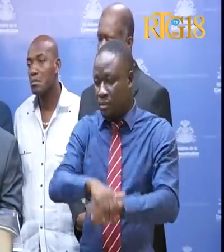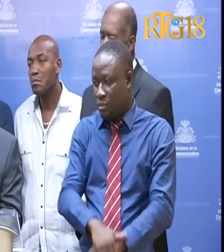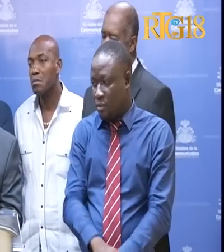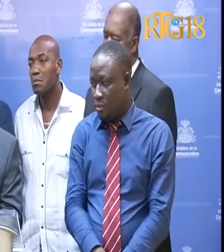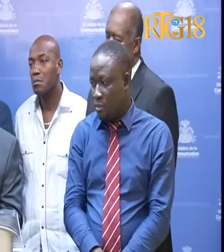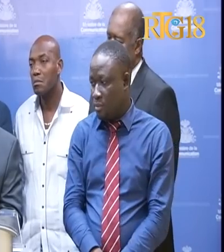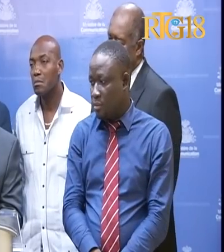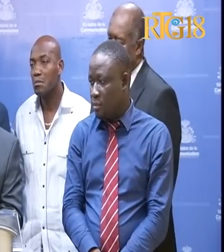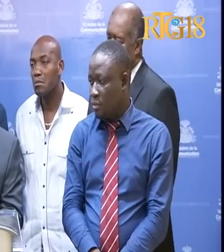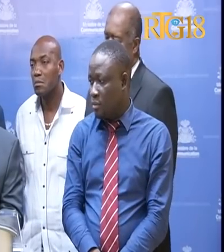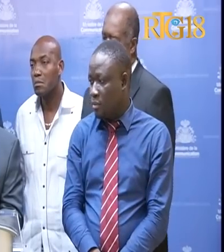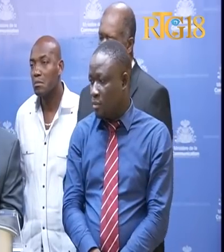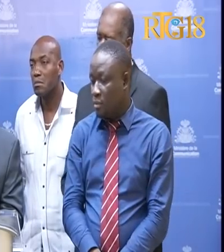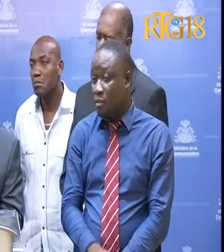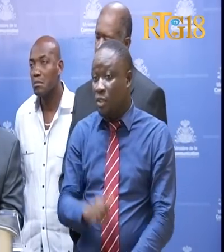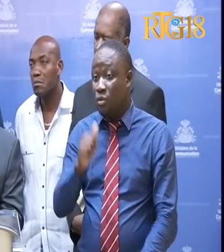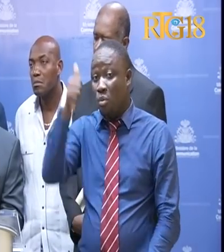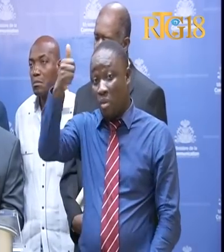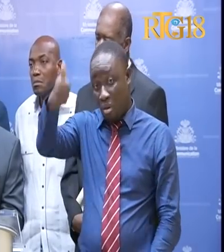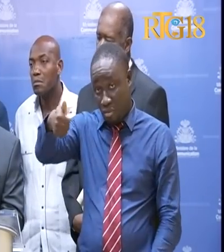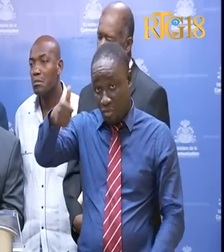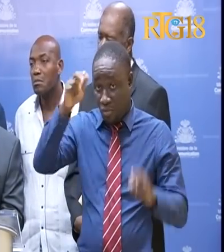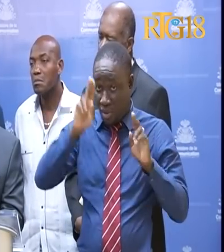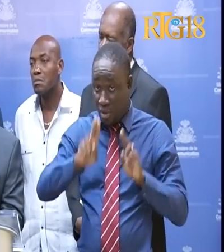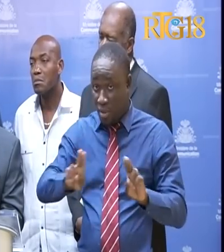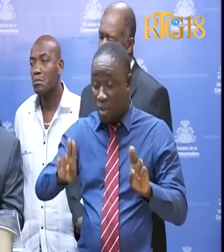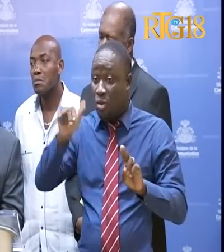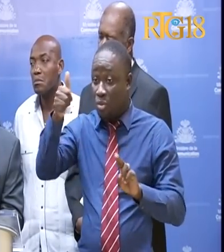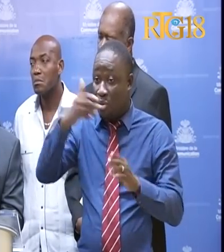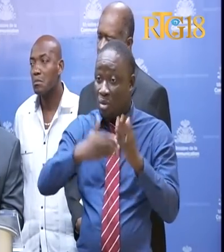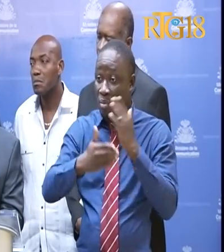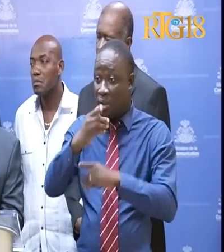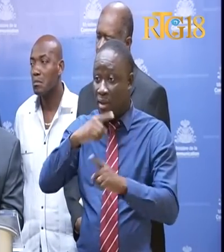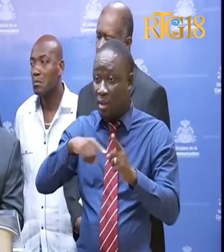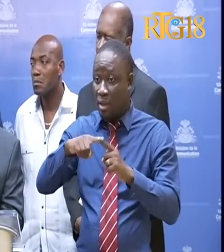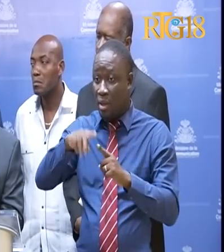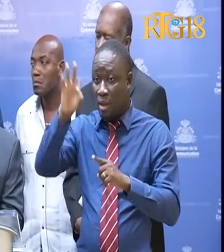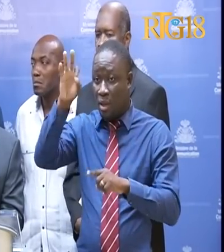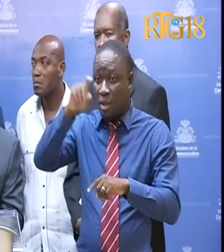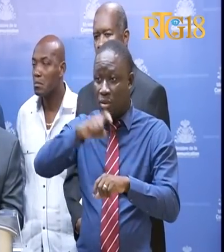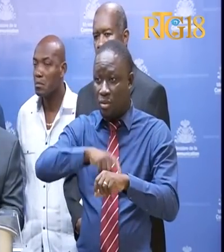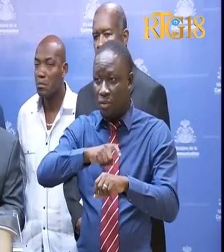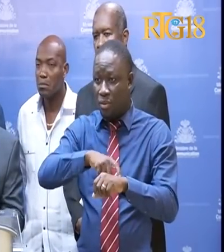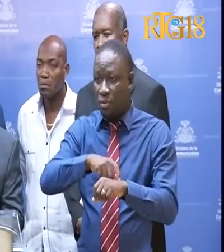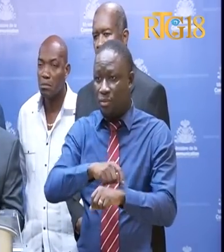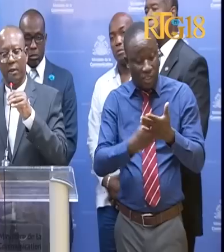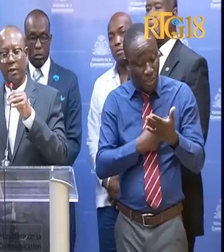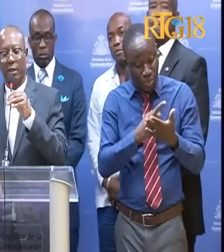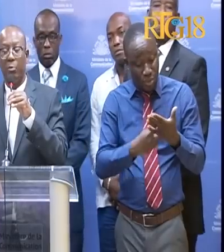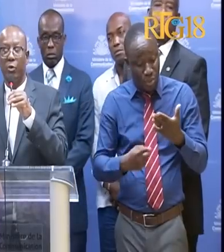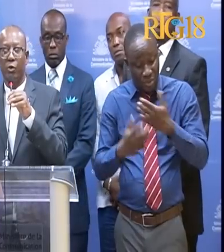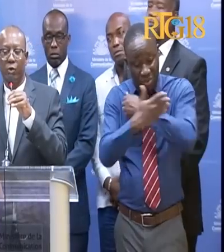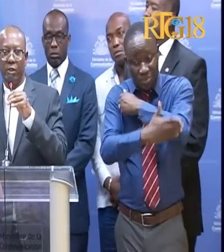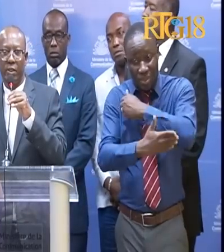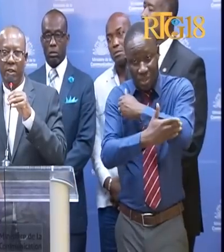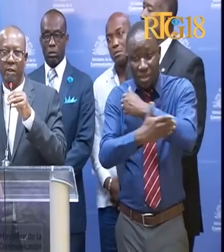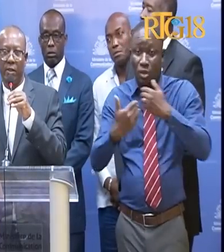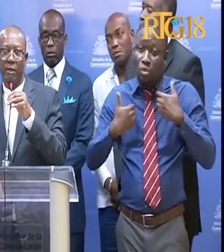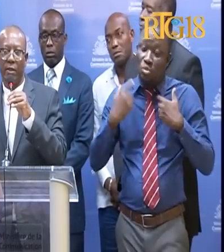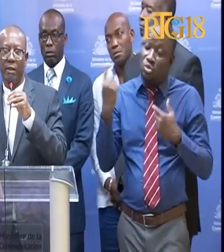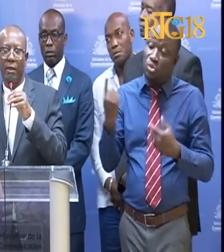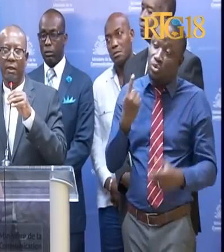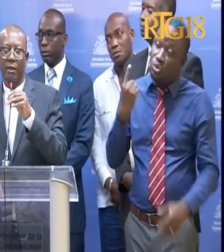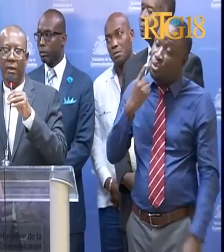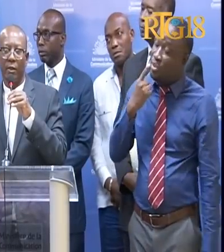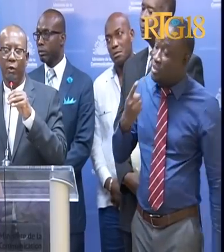Et finir là, il y un finir matin à 9h, dans le Parc du Souvenin. Et j'ai toujours dit